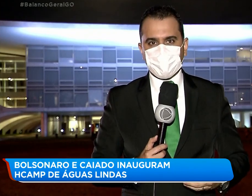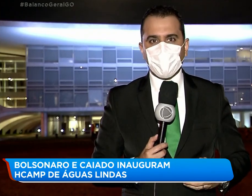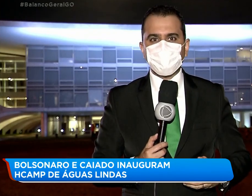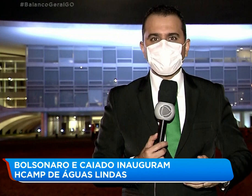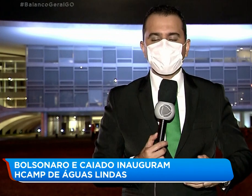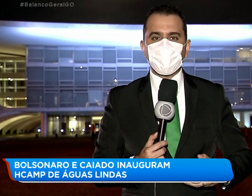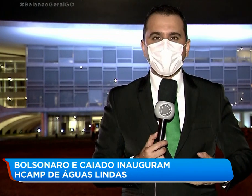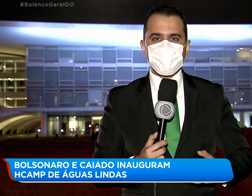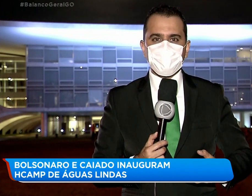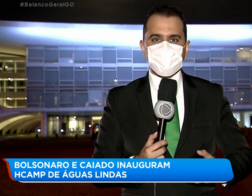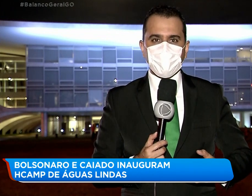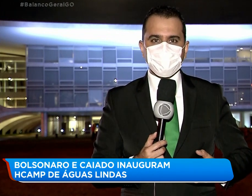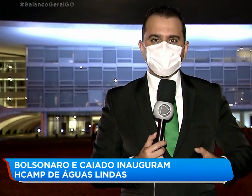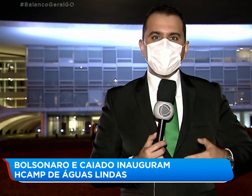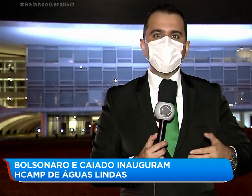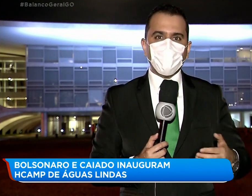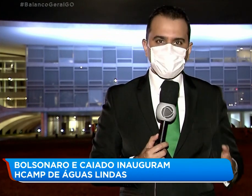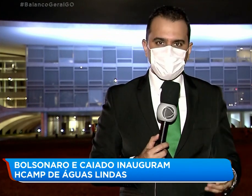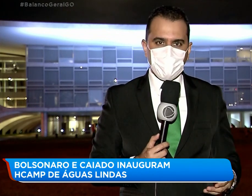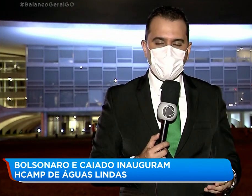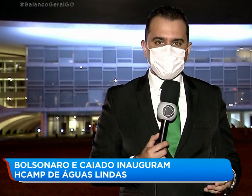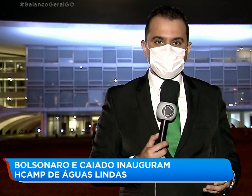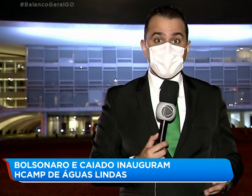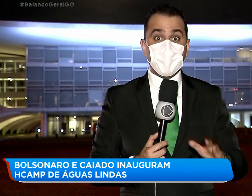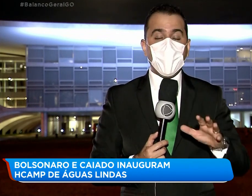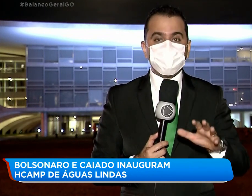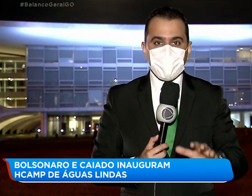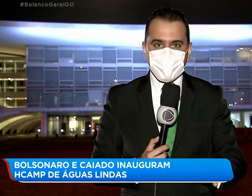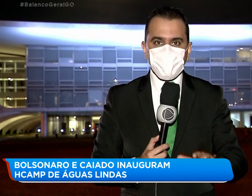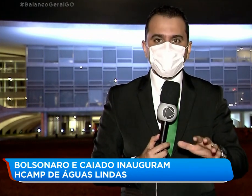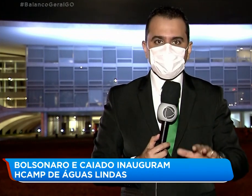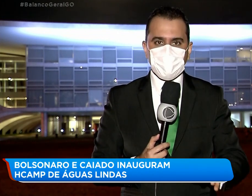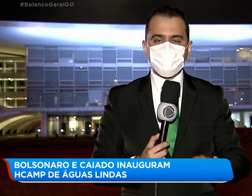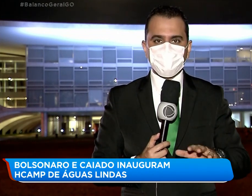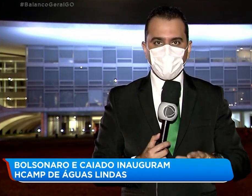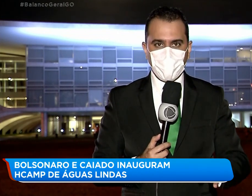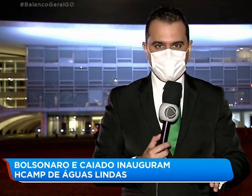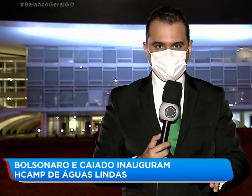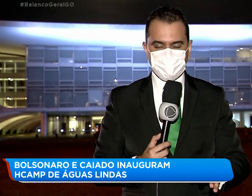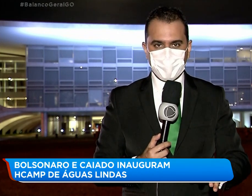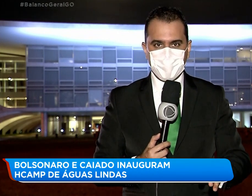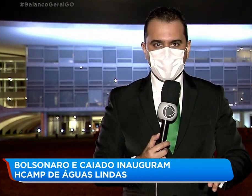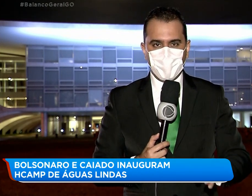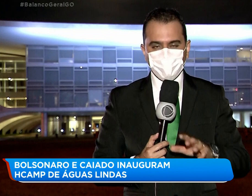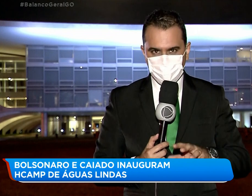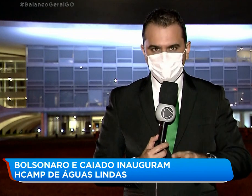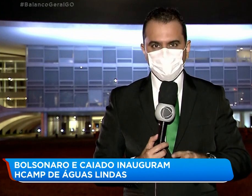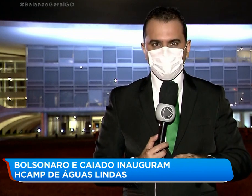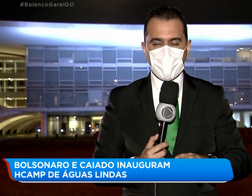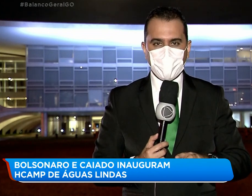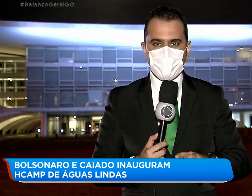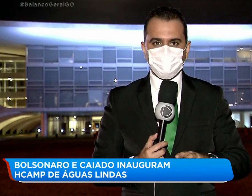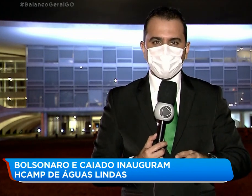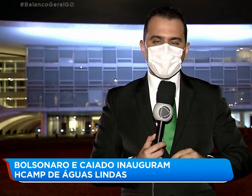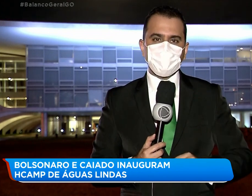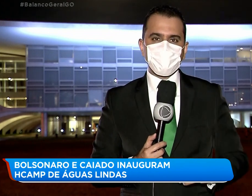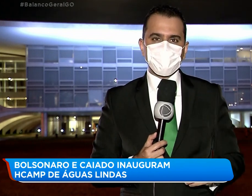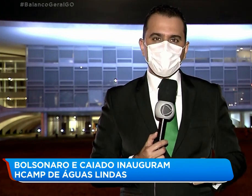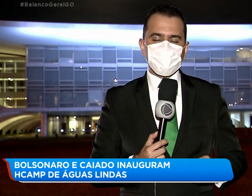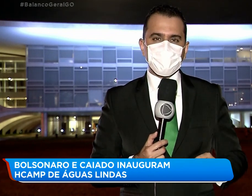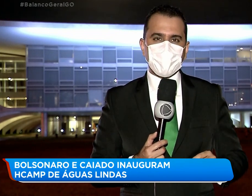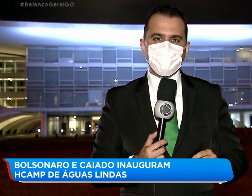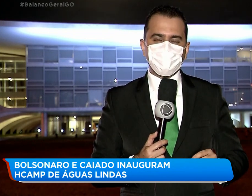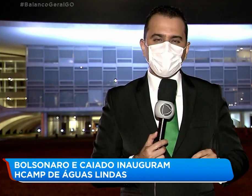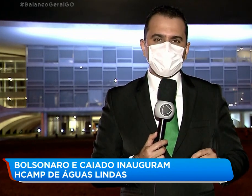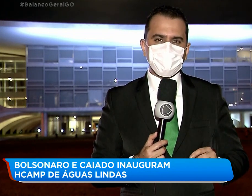governo federal investiu mais de 6 bilhões de reais apenas no estado de Goiás. O discurso de Caiado